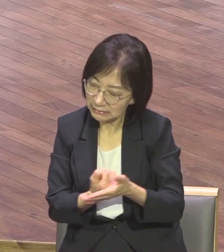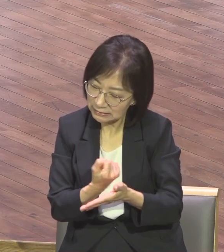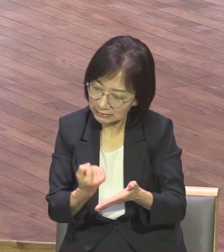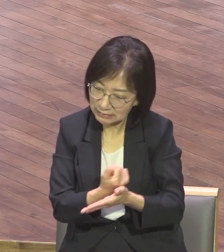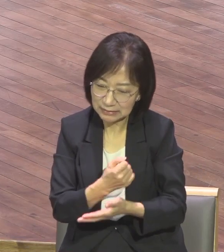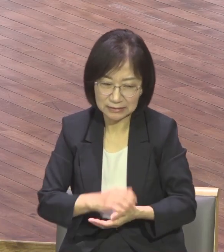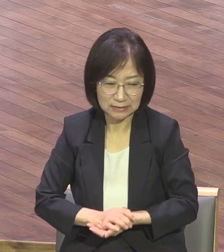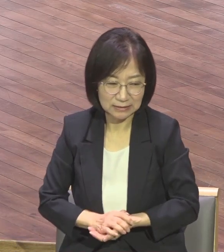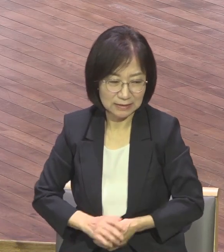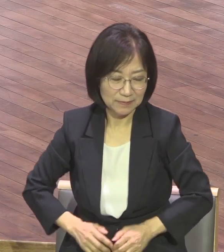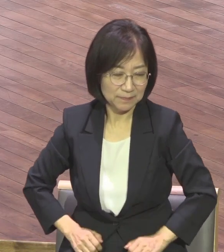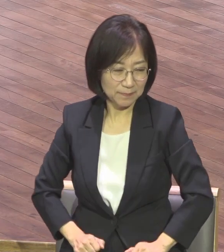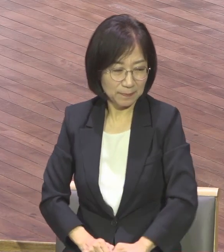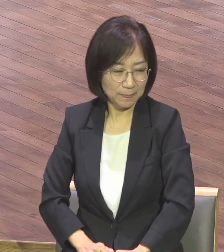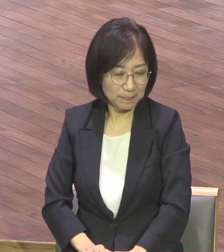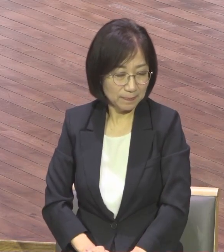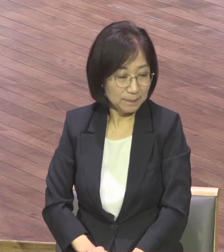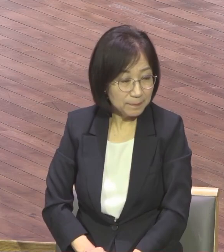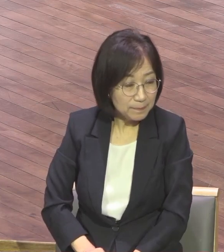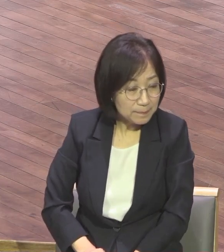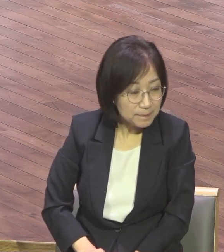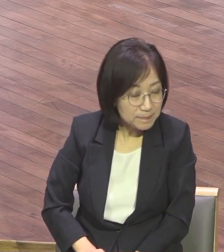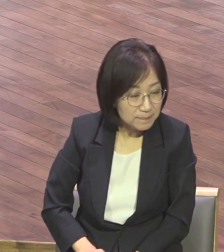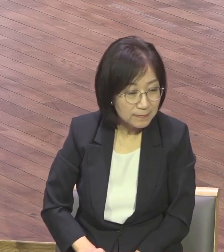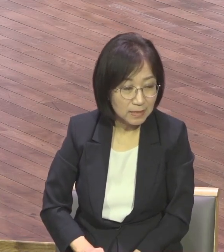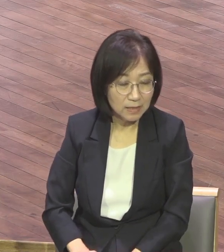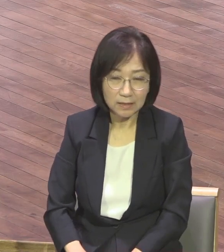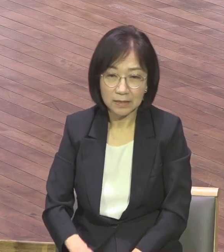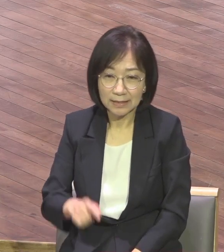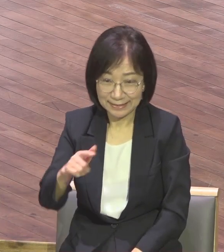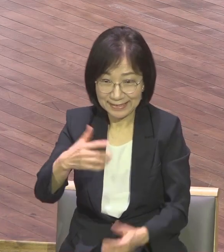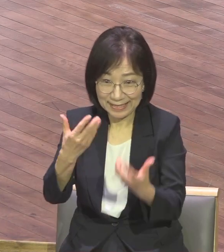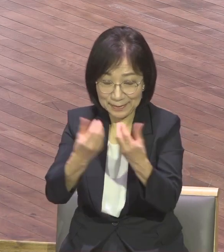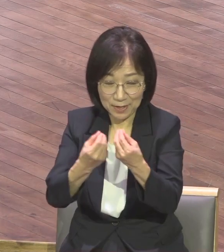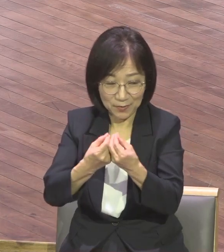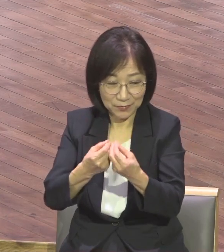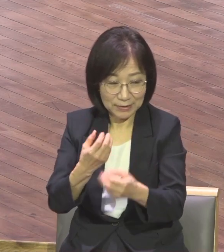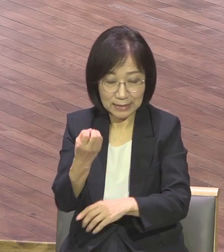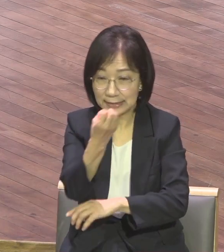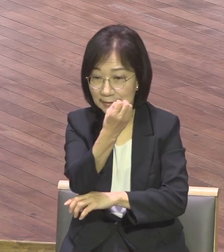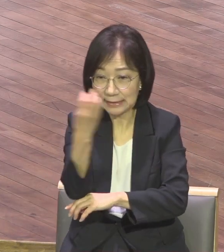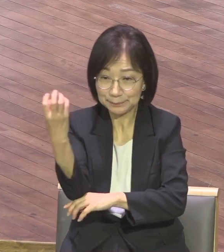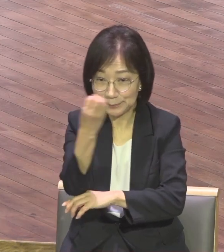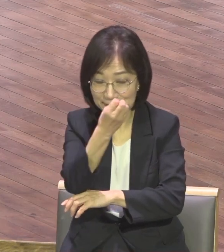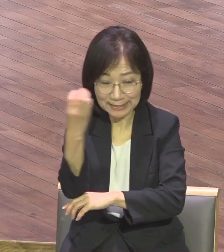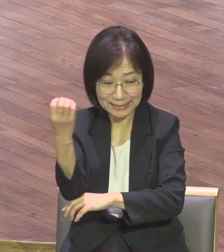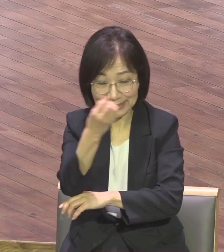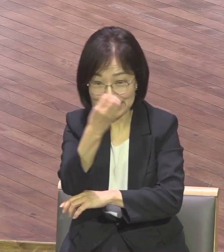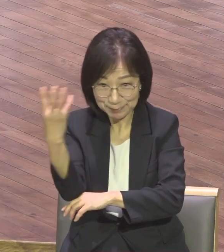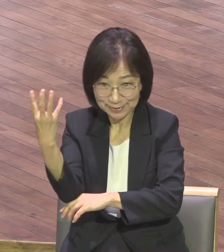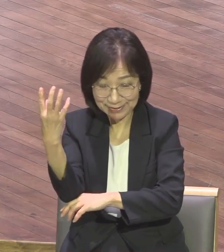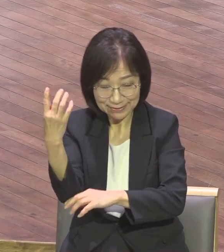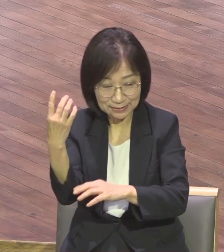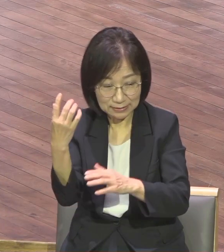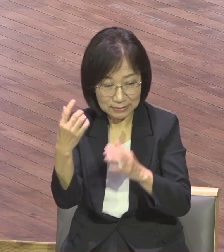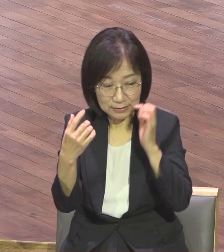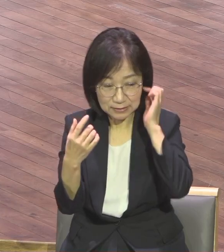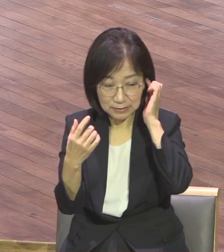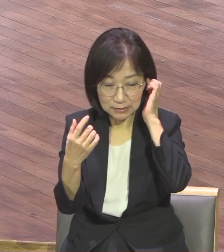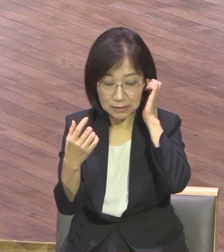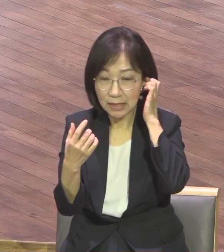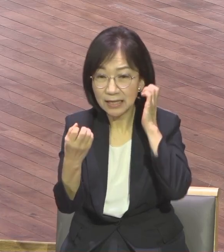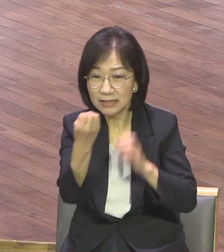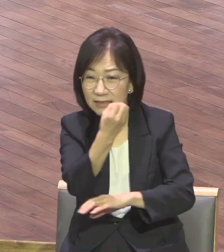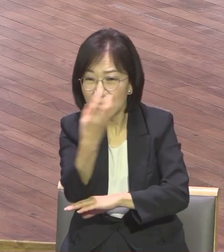교회 판다 일간지 보죠. 그뭐 조선일보다 무슨 동아 보세요. 쫙